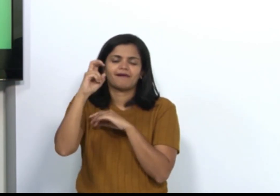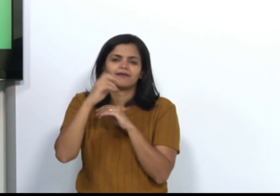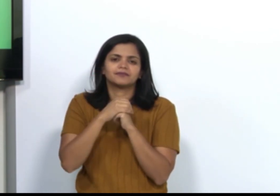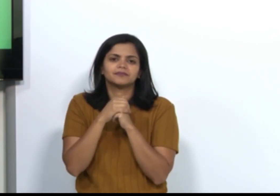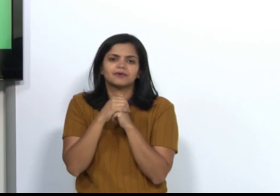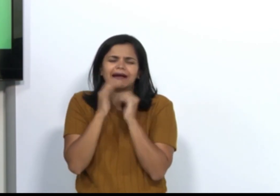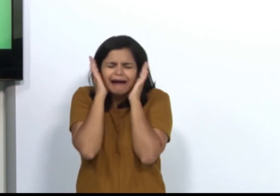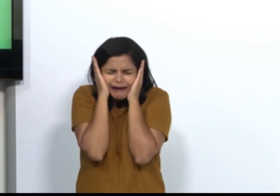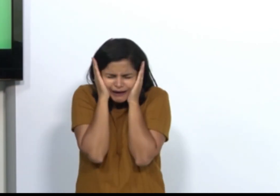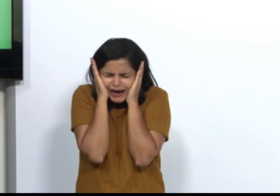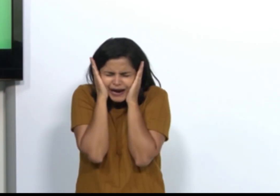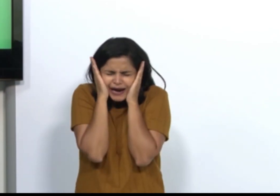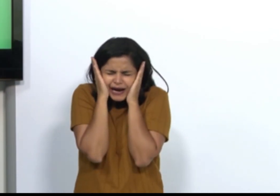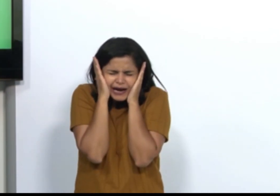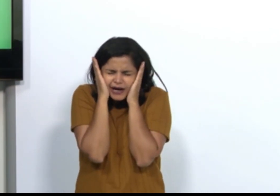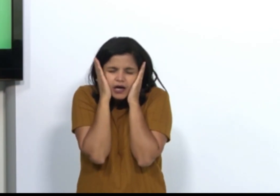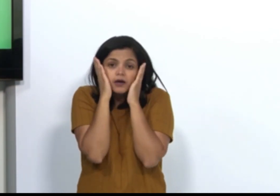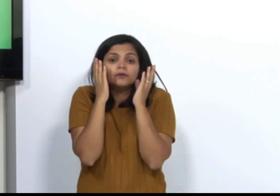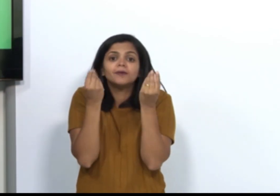Este é um sinal. Mas quando eu faço isso aqui,